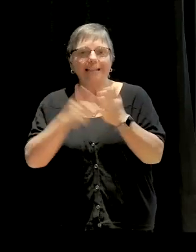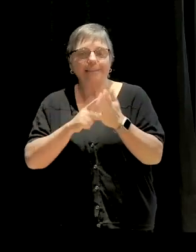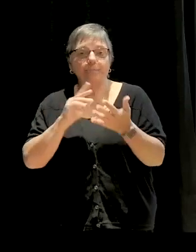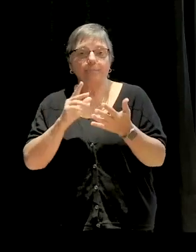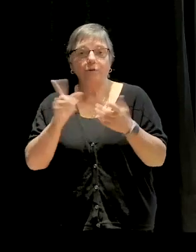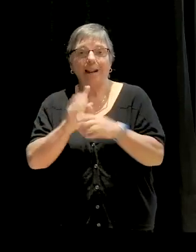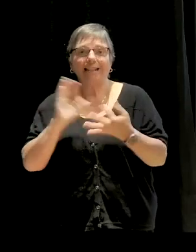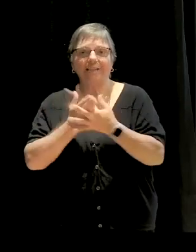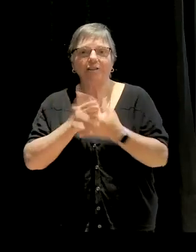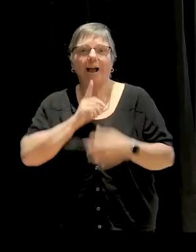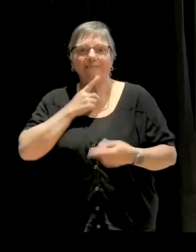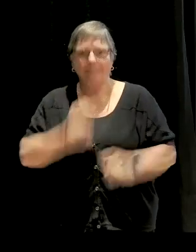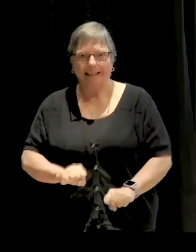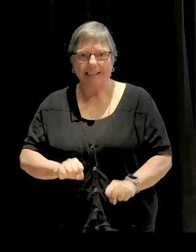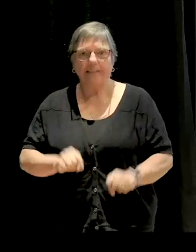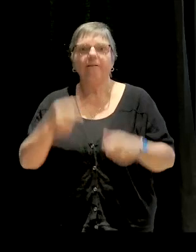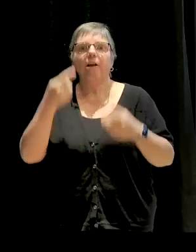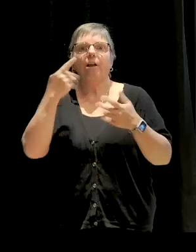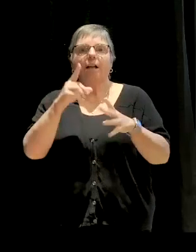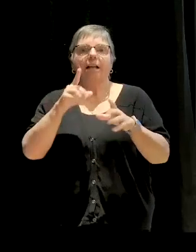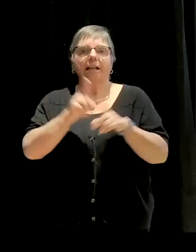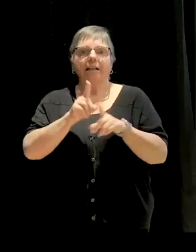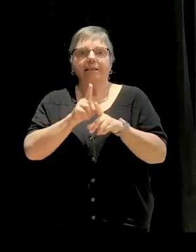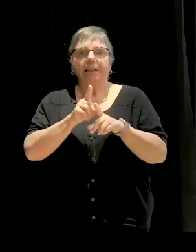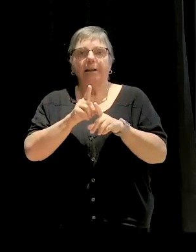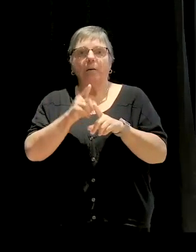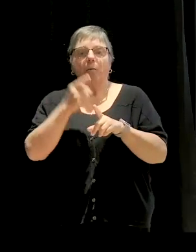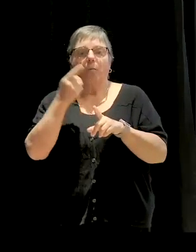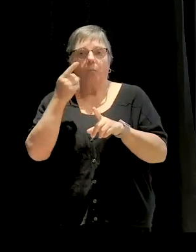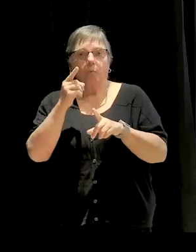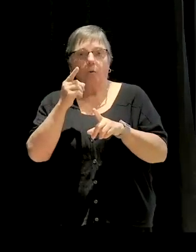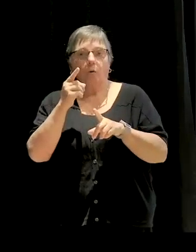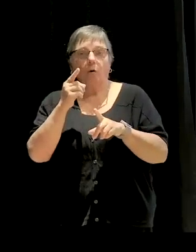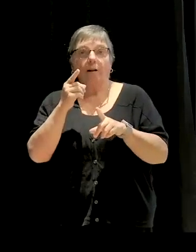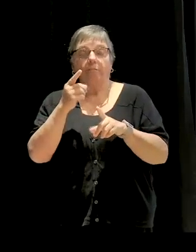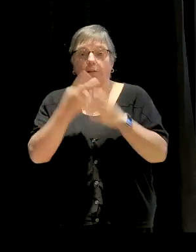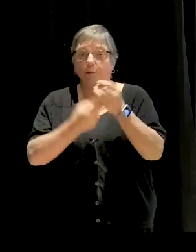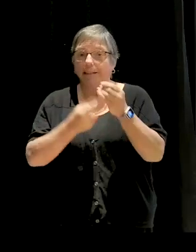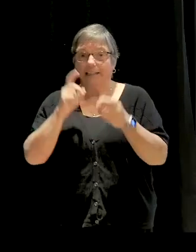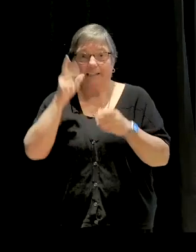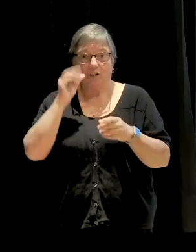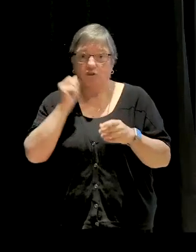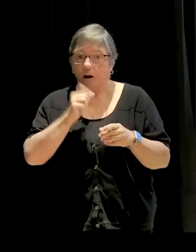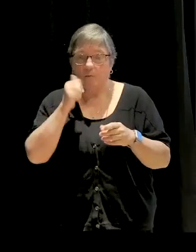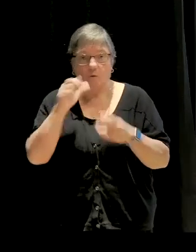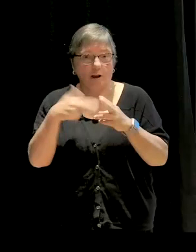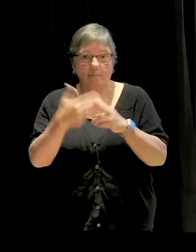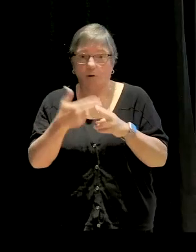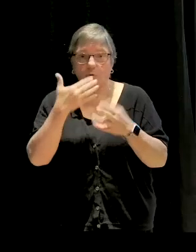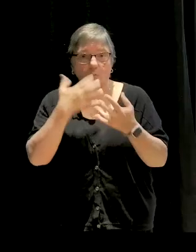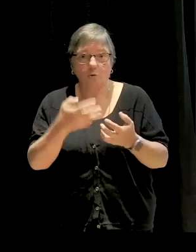donc une intervention qui est adaptée pour les personnes de la diversité sexuelle et de la pluralité des genres pour bien répondre aux besoins des personnes qui font du